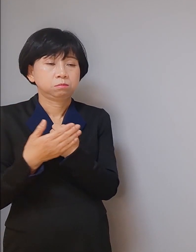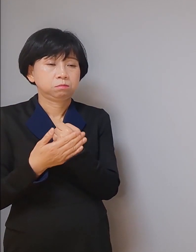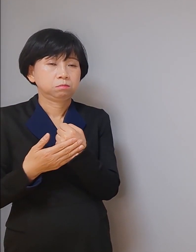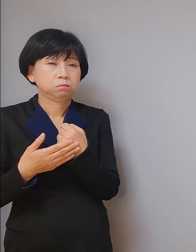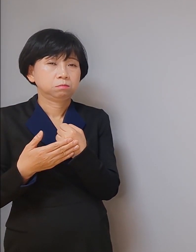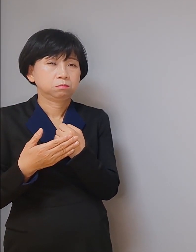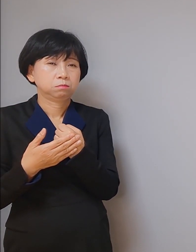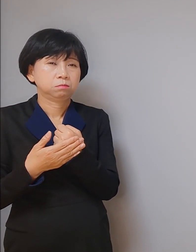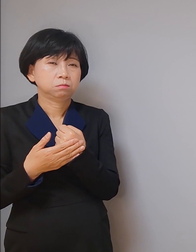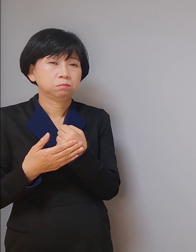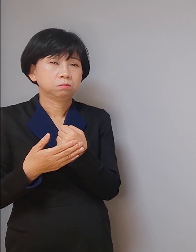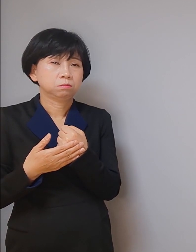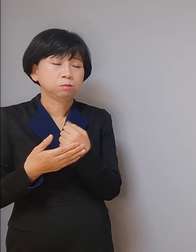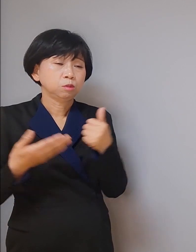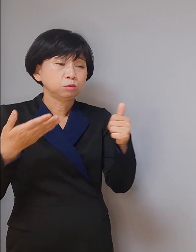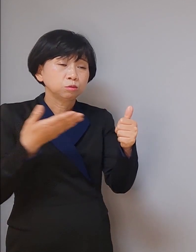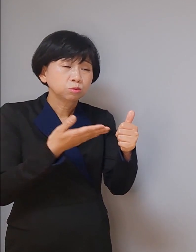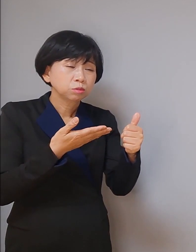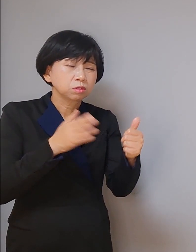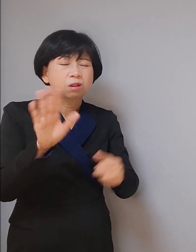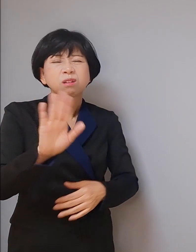주시지 않습니다.